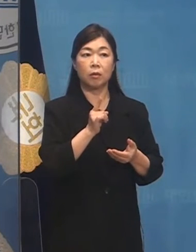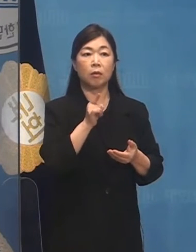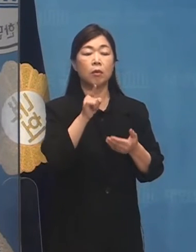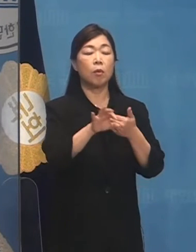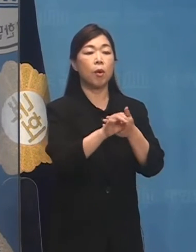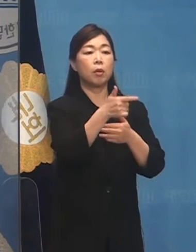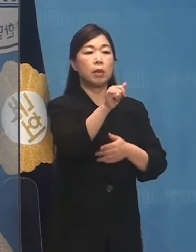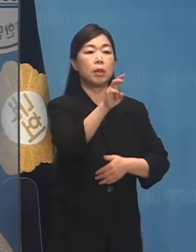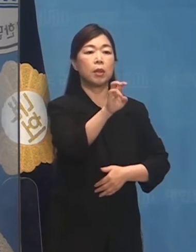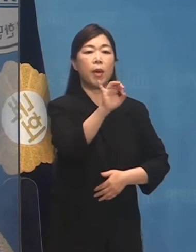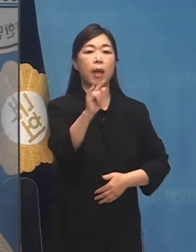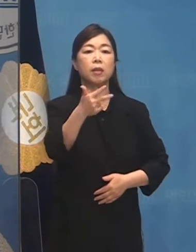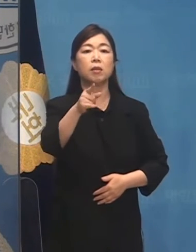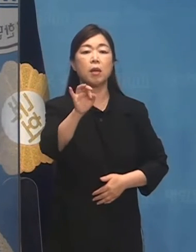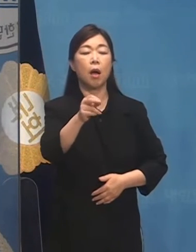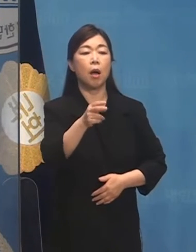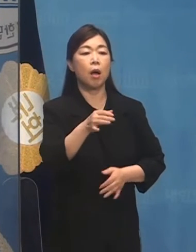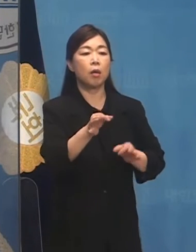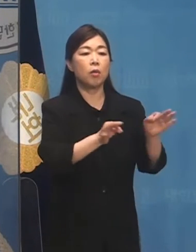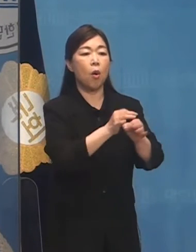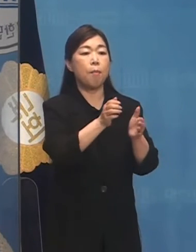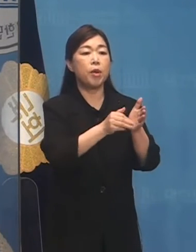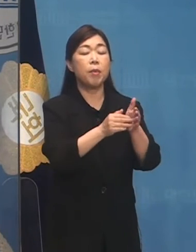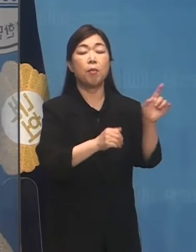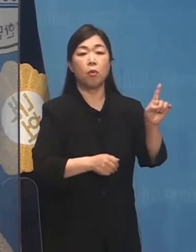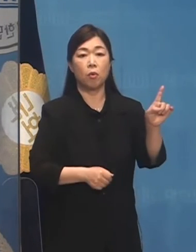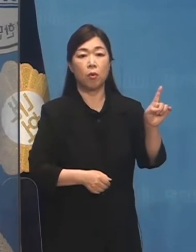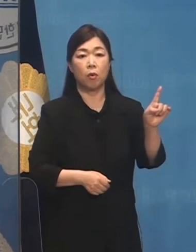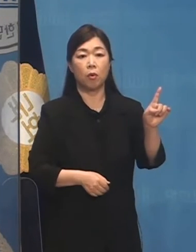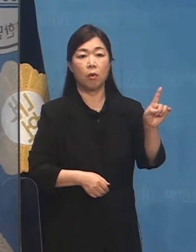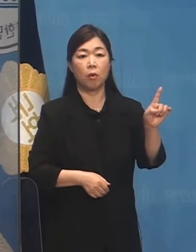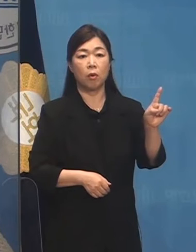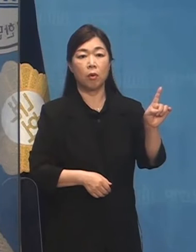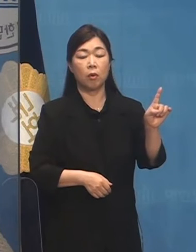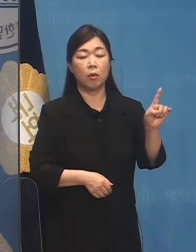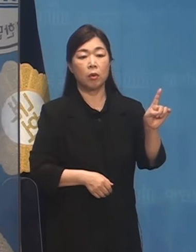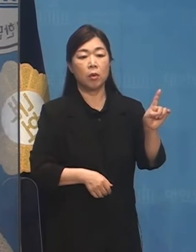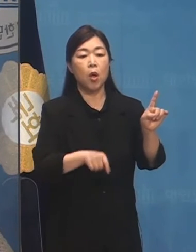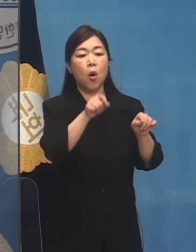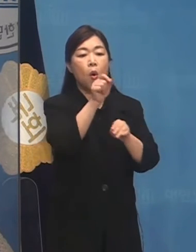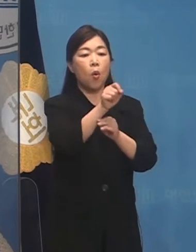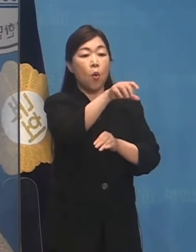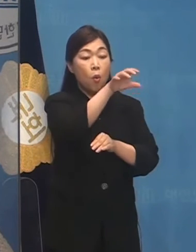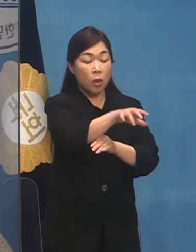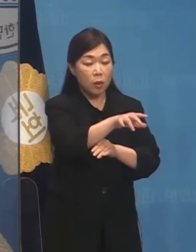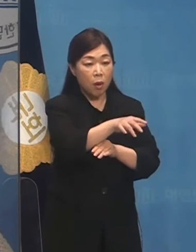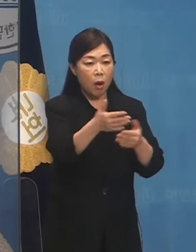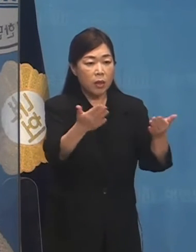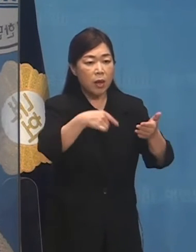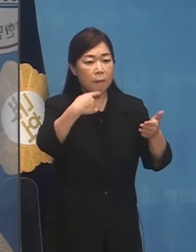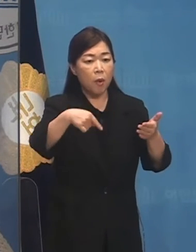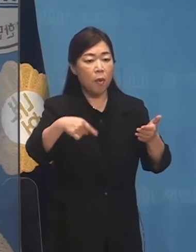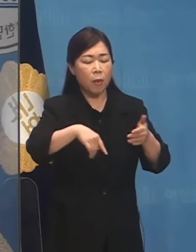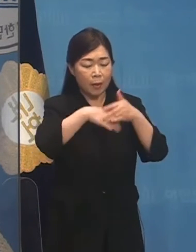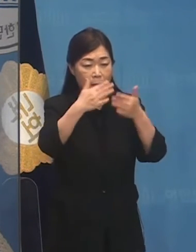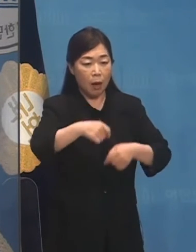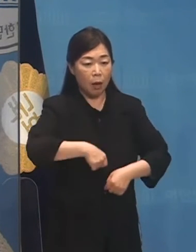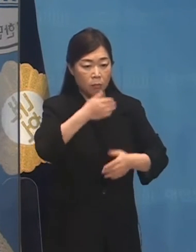김앤장의 영업 비밀도 아닙니다. 김앤장에서 어떤 업무를 했는지는 다 오픈이 되는